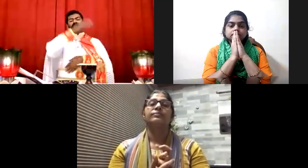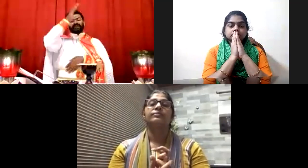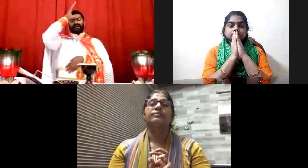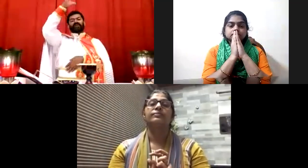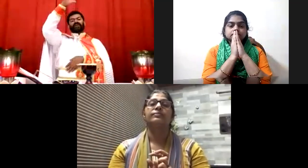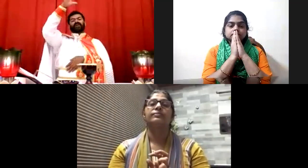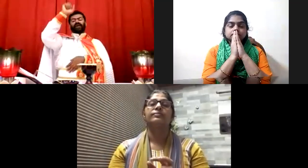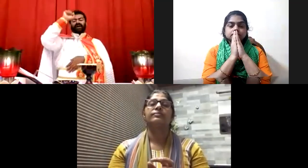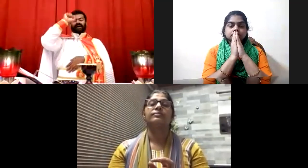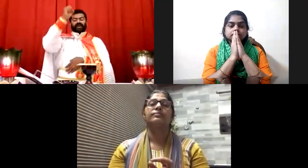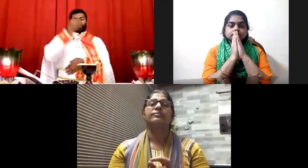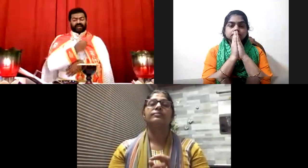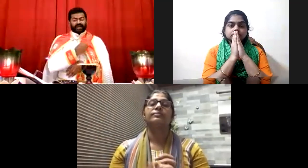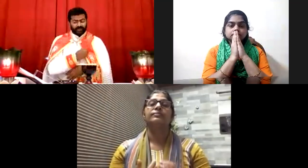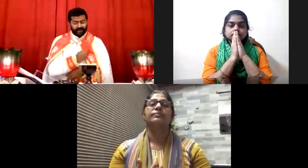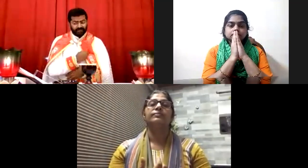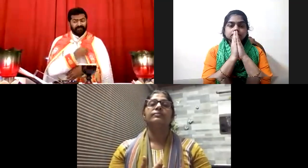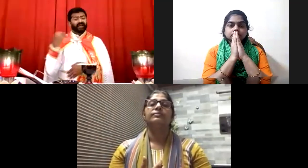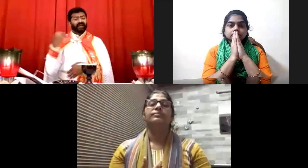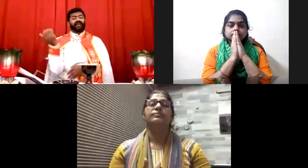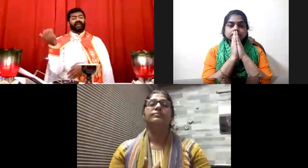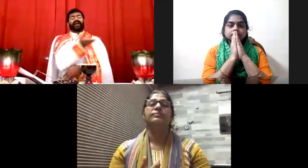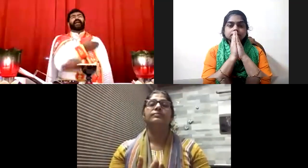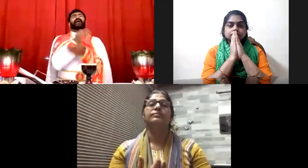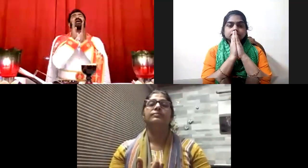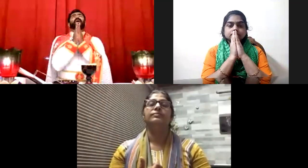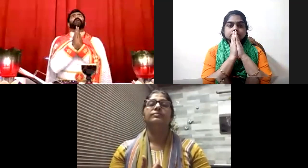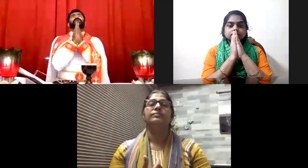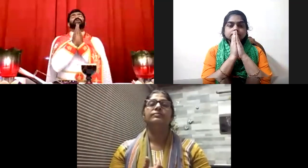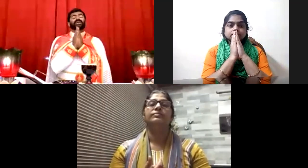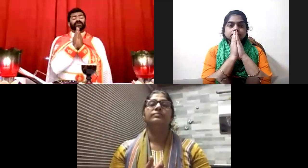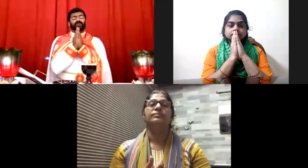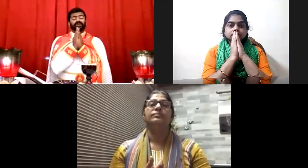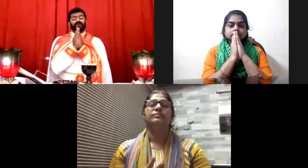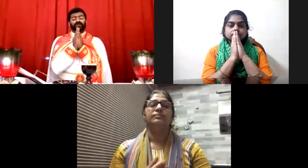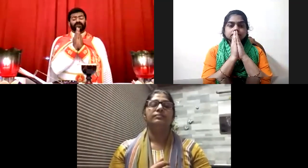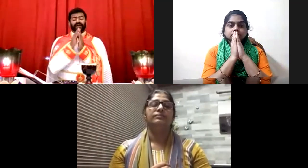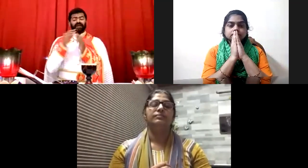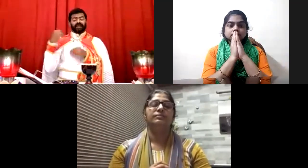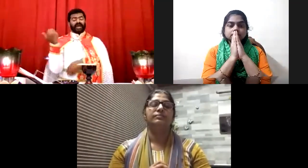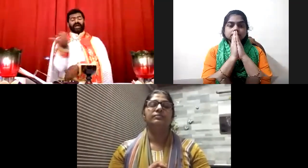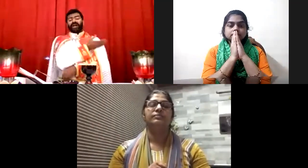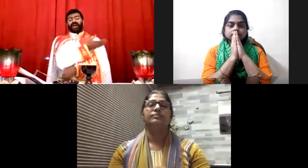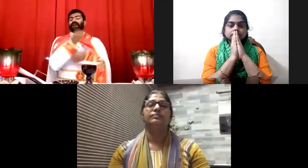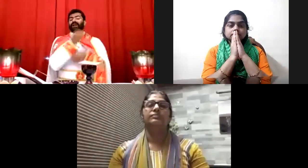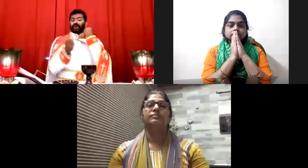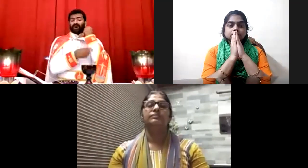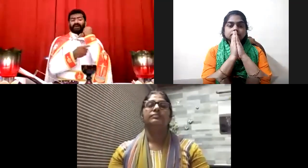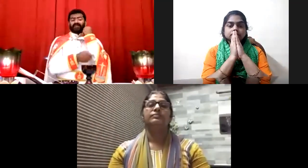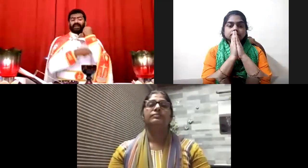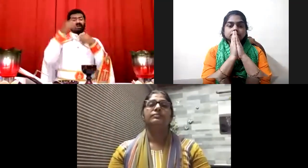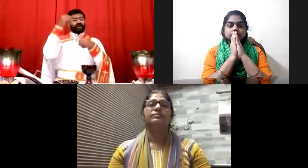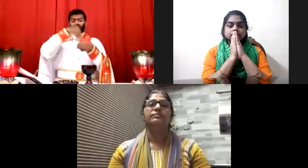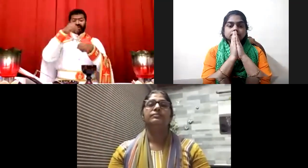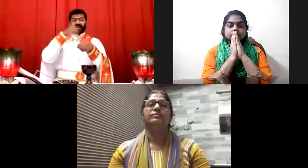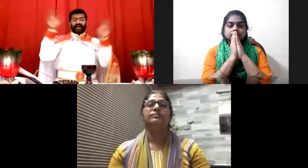ഞങ്ങളുടെ പിതാവേ, അങ്ങയുടെ കാരുണ്യം ഞങ്ങൾ കേണപേക്ഷിക്കുന്നു. ഞങ്ങൾ